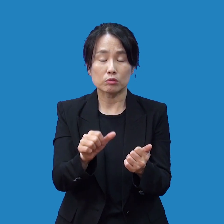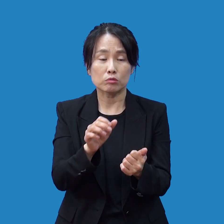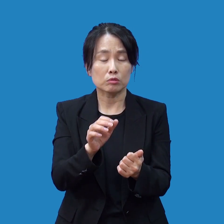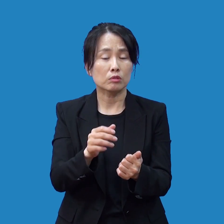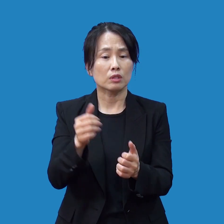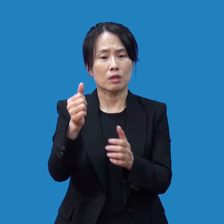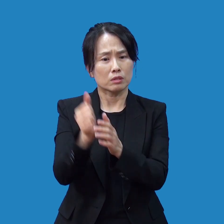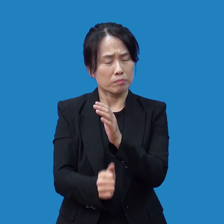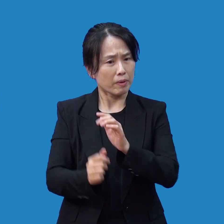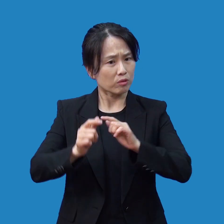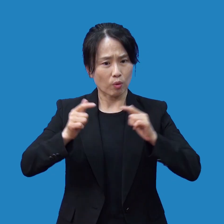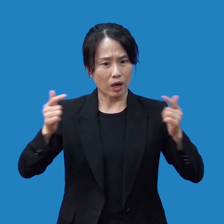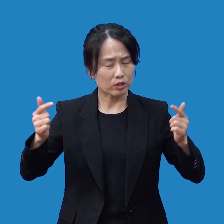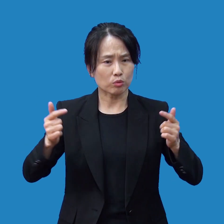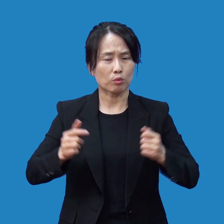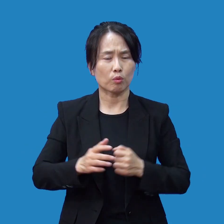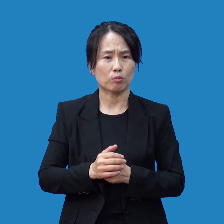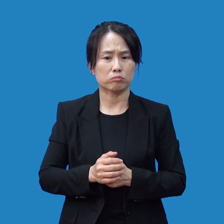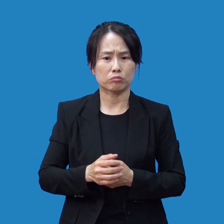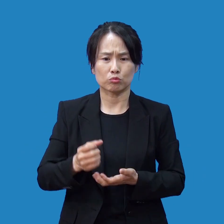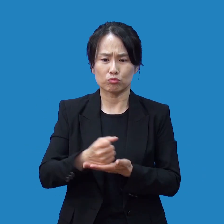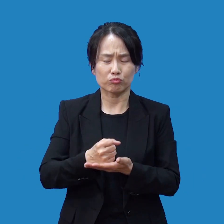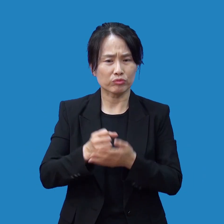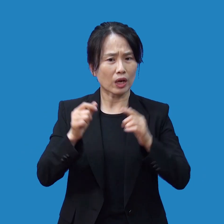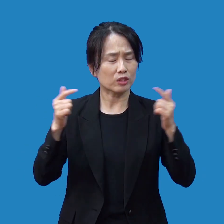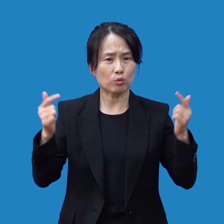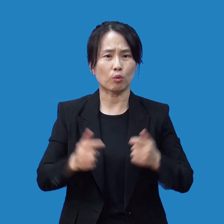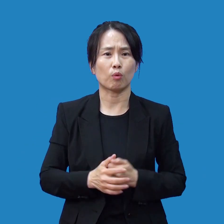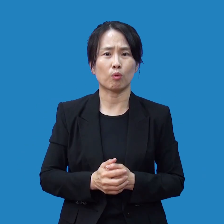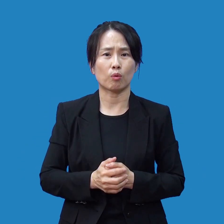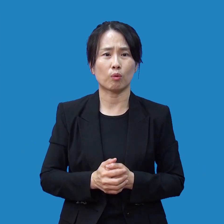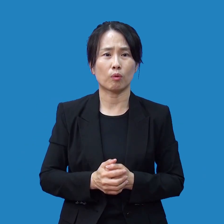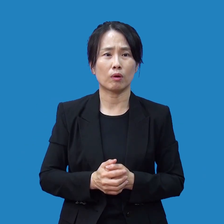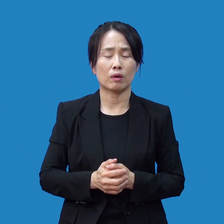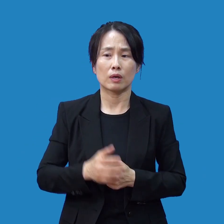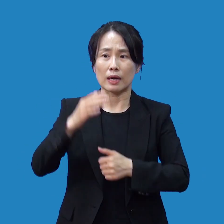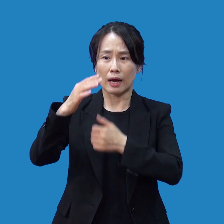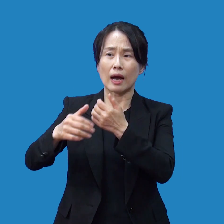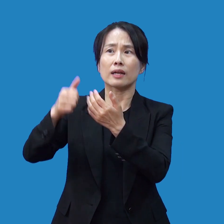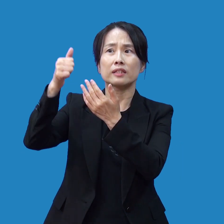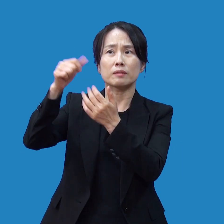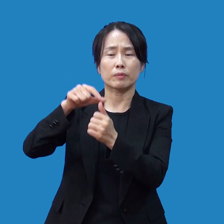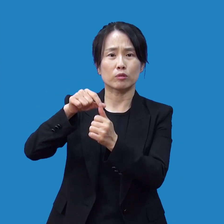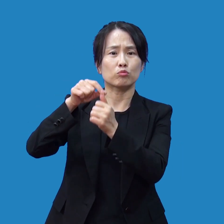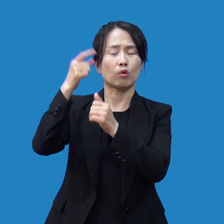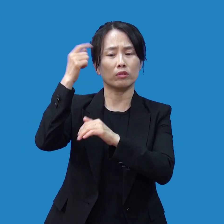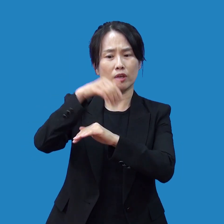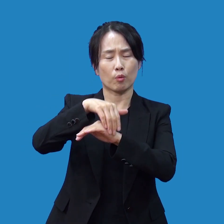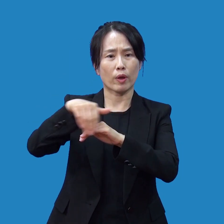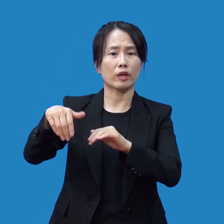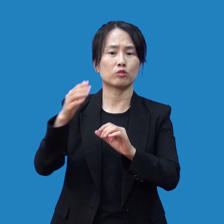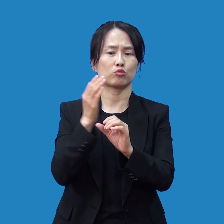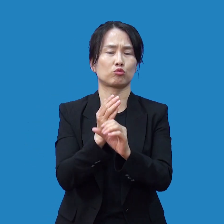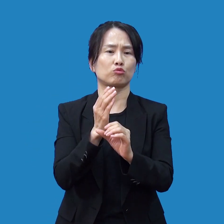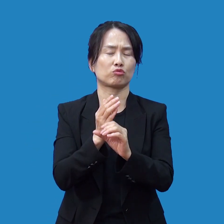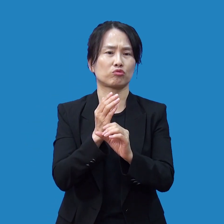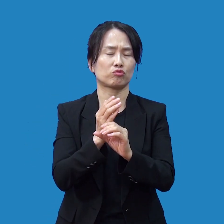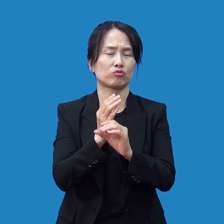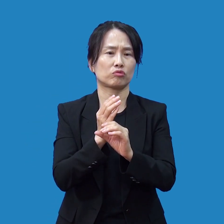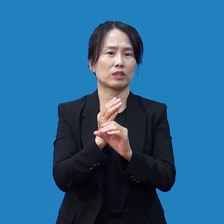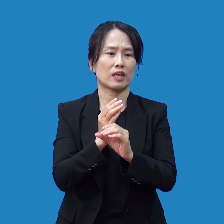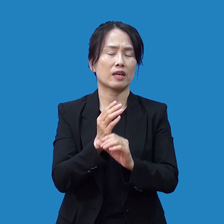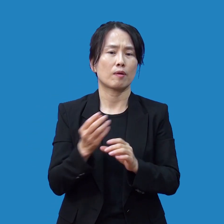실패도 아니고 우발적인 사건도 아니고 이것 자체가 하나님의 구원 계획의 일부였다, 그렇게